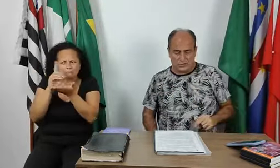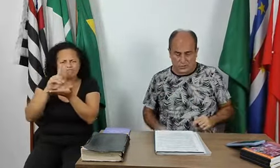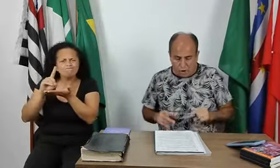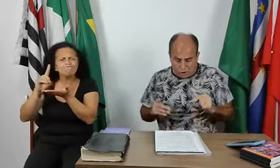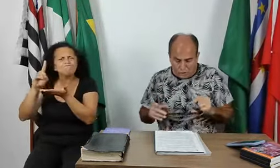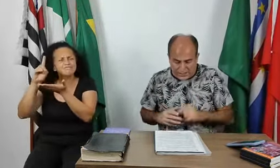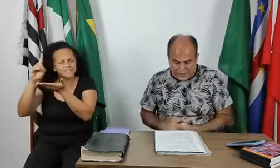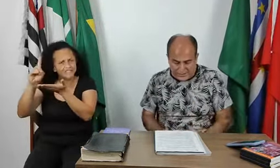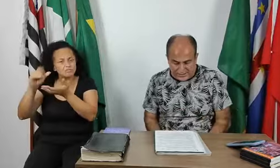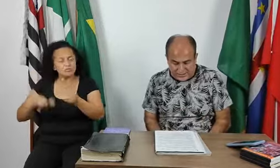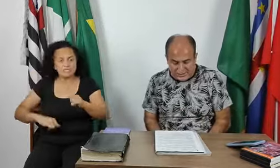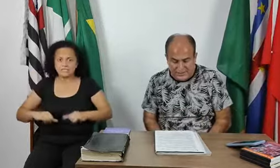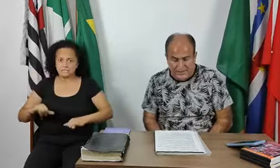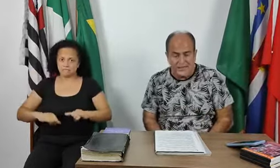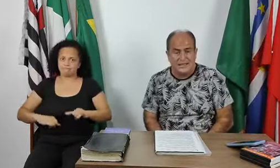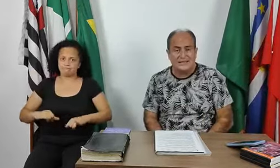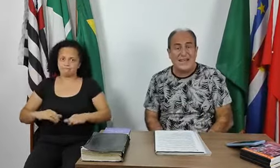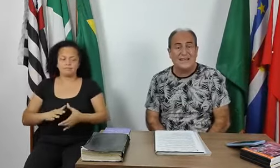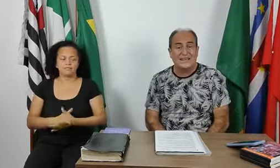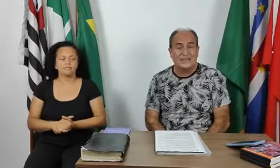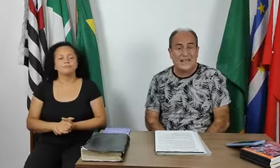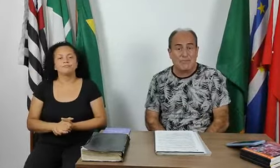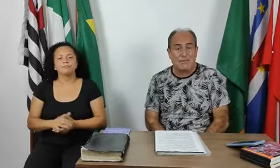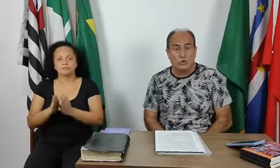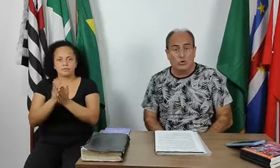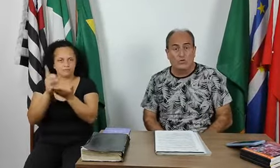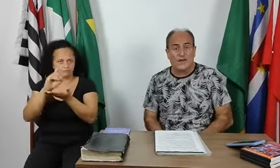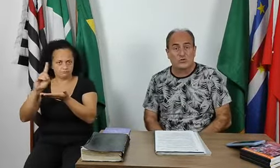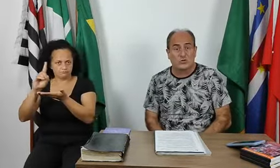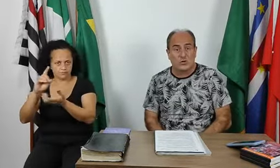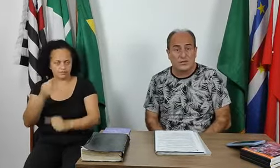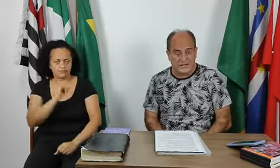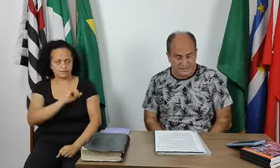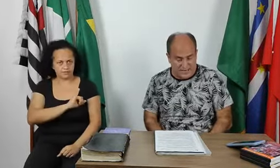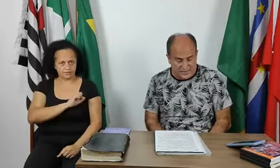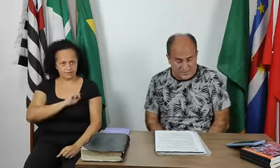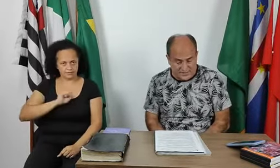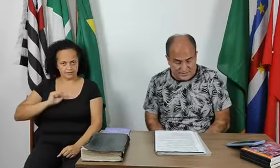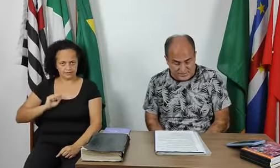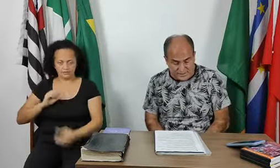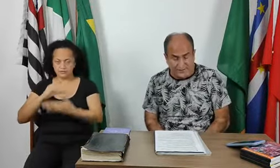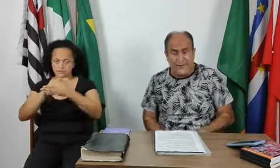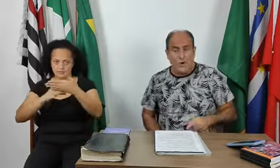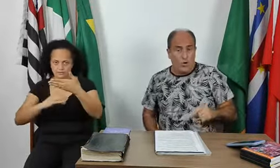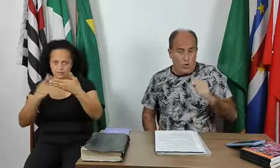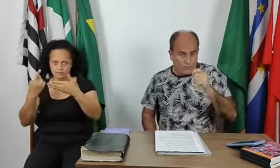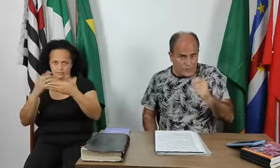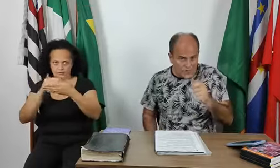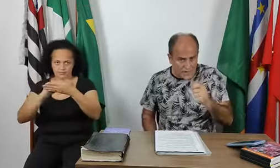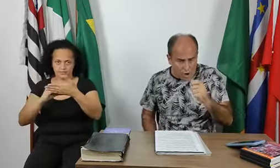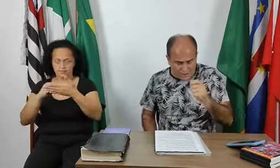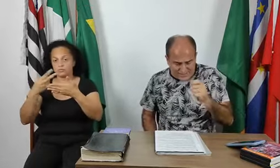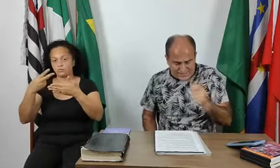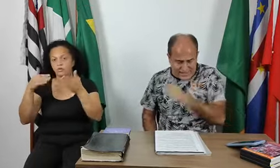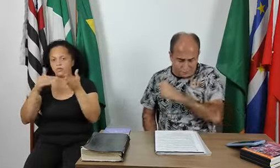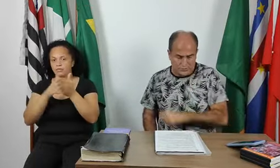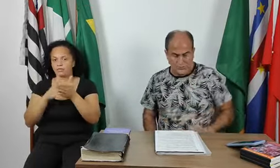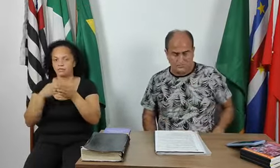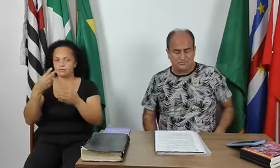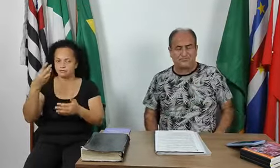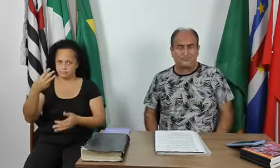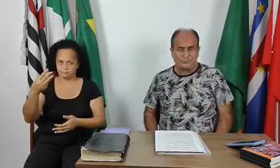Deus. Olha o que diz Isaías capítulo 1, verso 2 e 3, diz assim: ouvi, ó